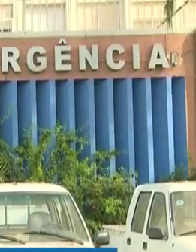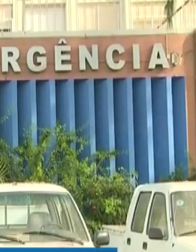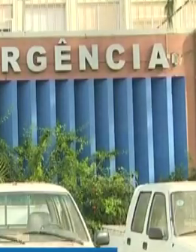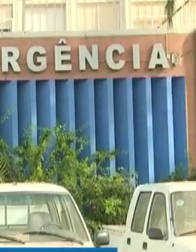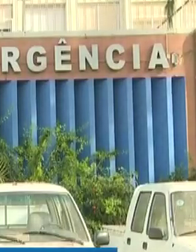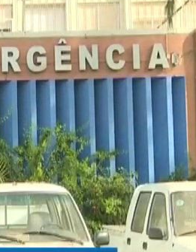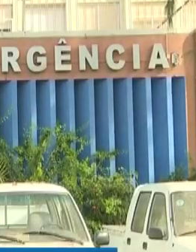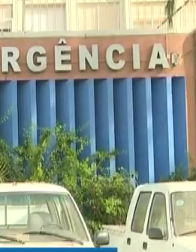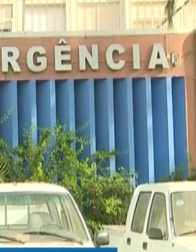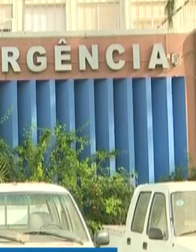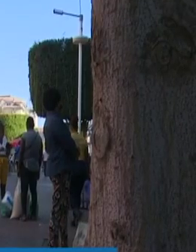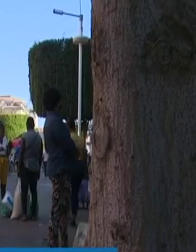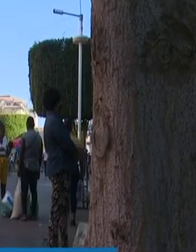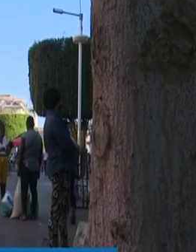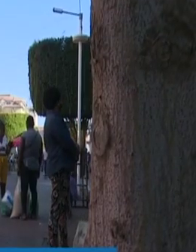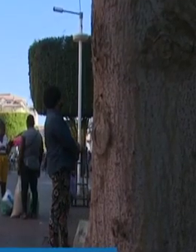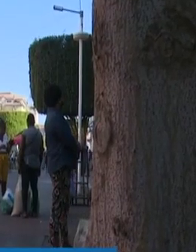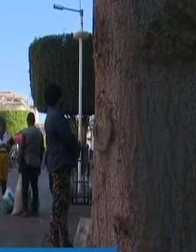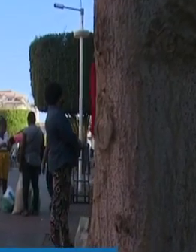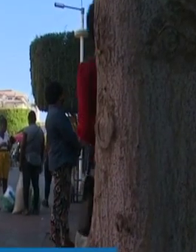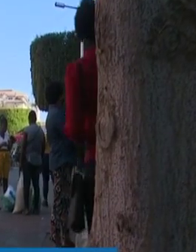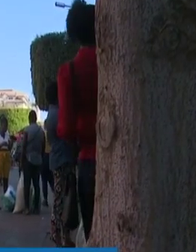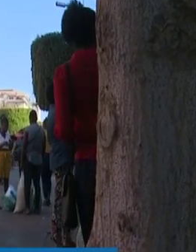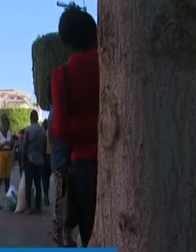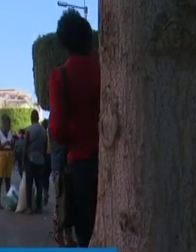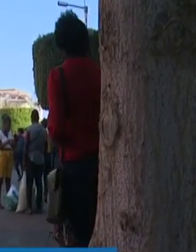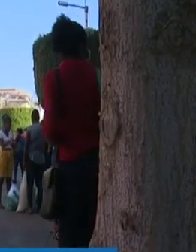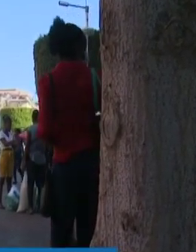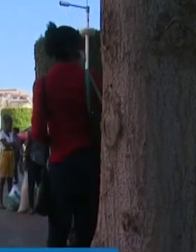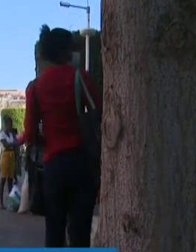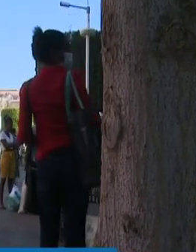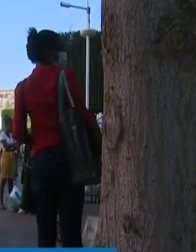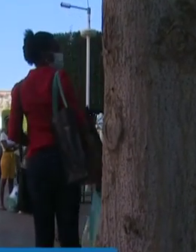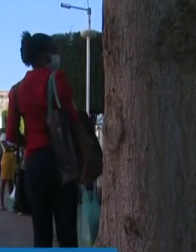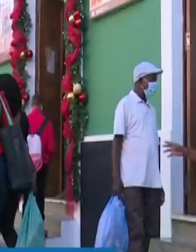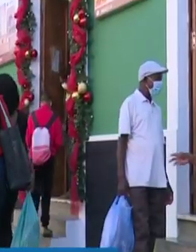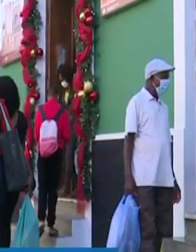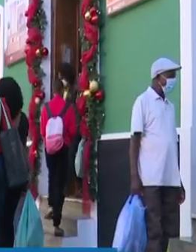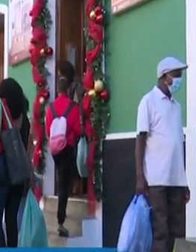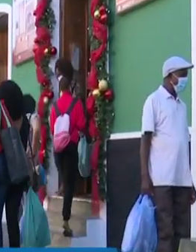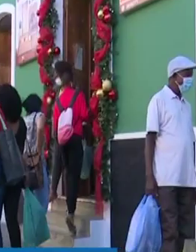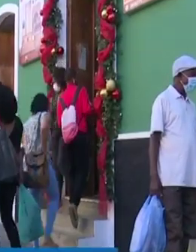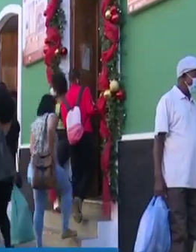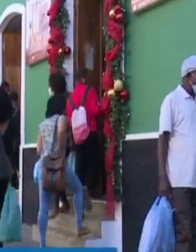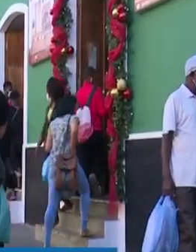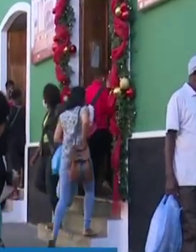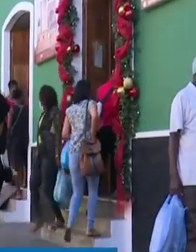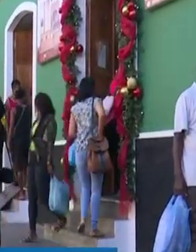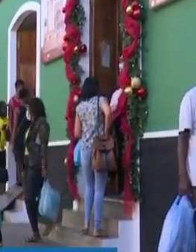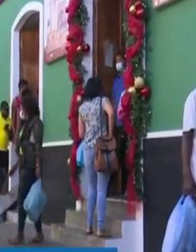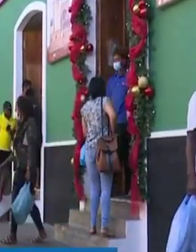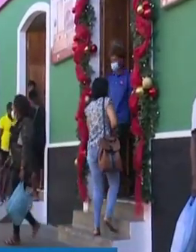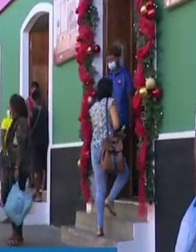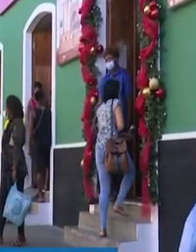suspeitos nas últimas 24 horas. O Diretor Nacional de Saúde conclui que os dados indicam uma evolução positiva da